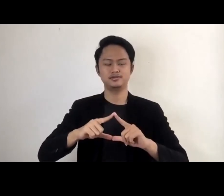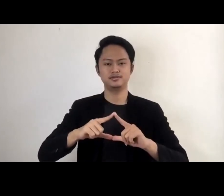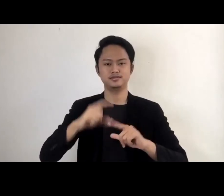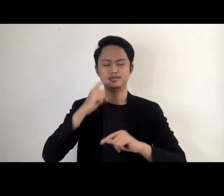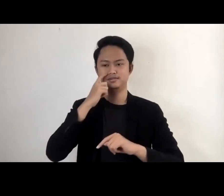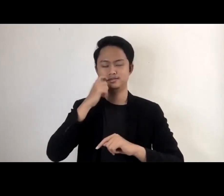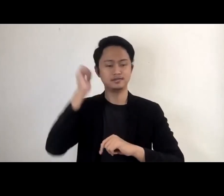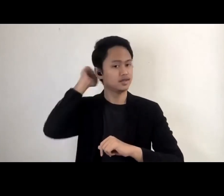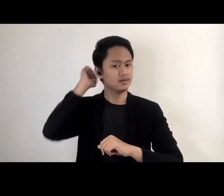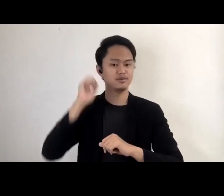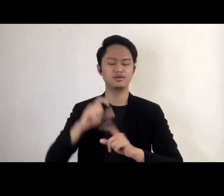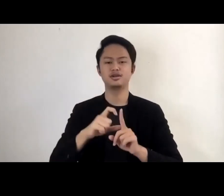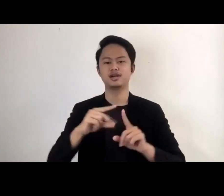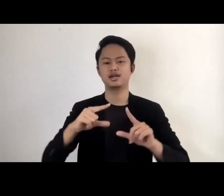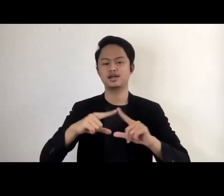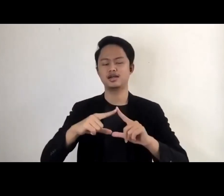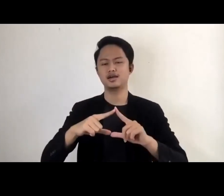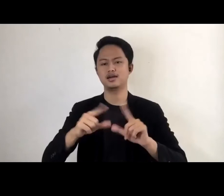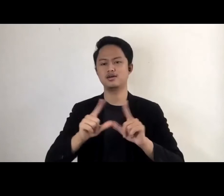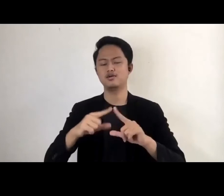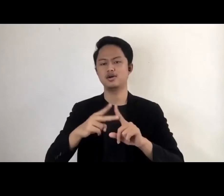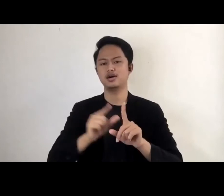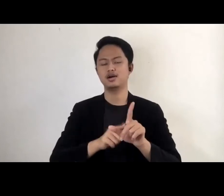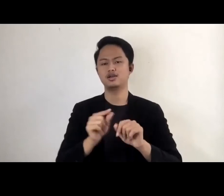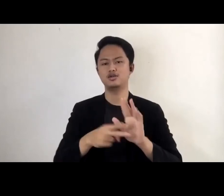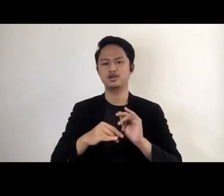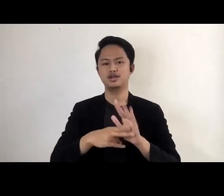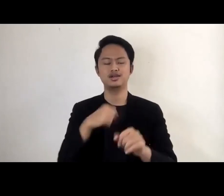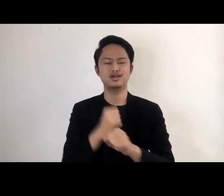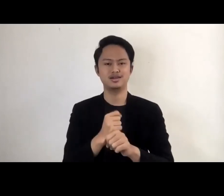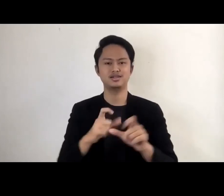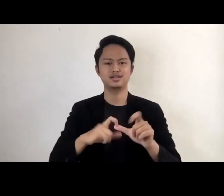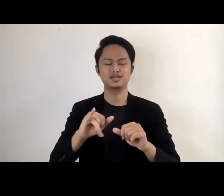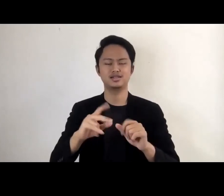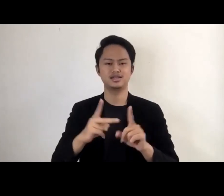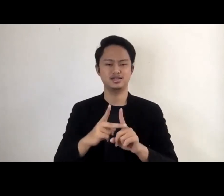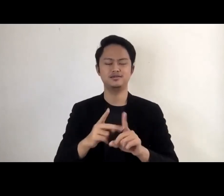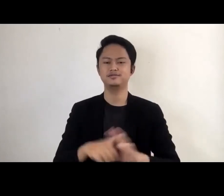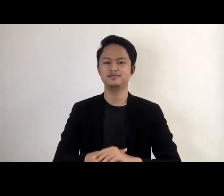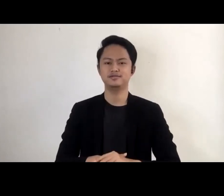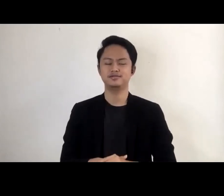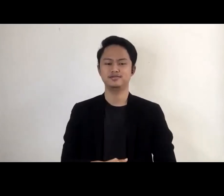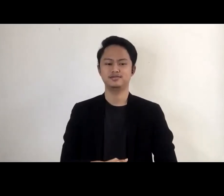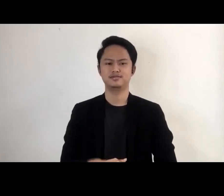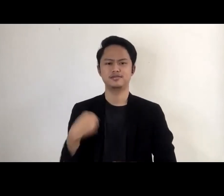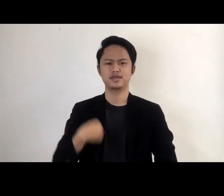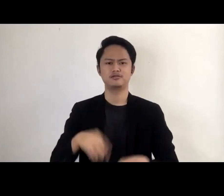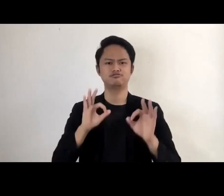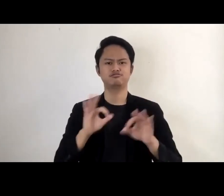Ibu Dr. Sri Wahyuningsi MPD, Direktur Sekolah Dasar, Direktorat PAUD Dikdasmen